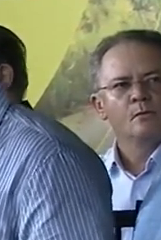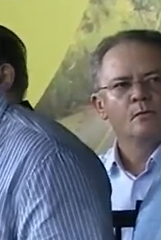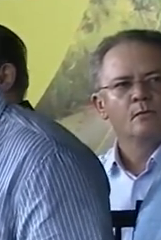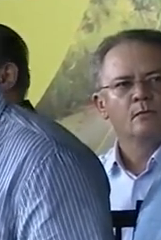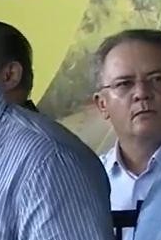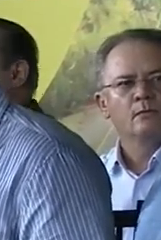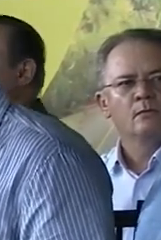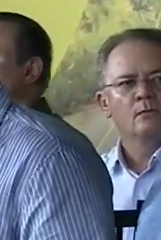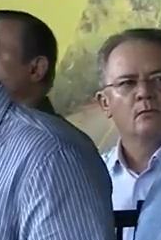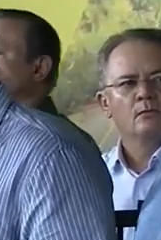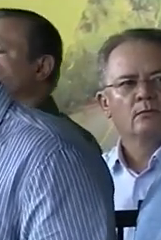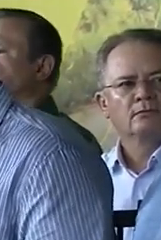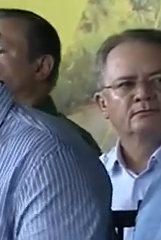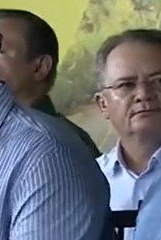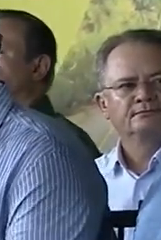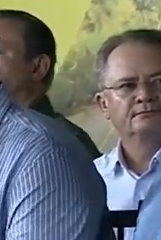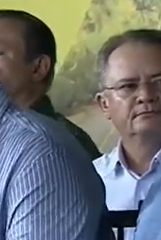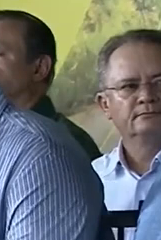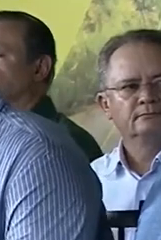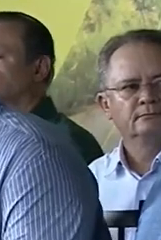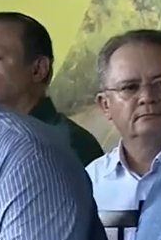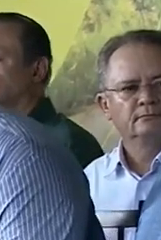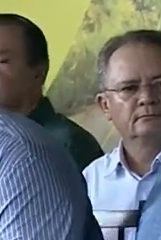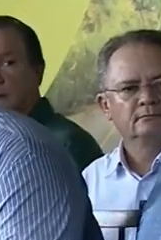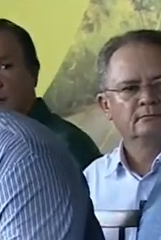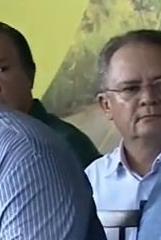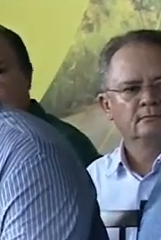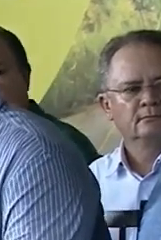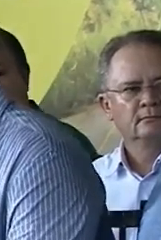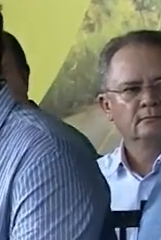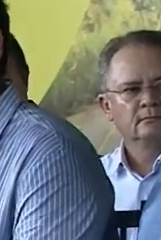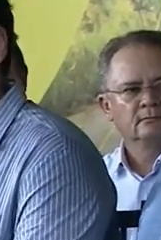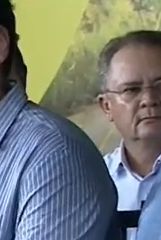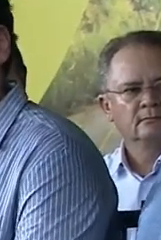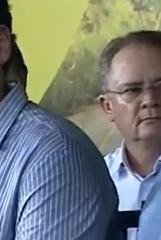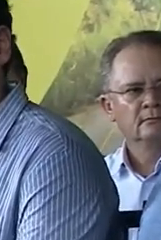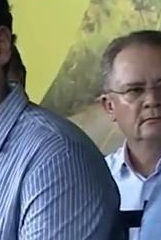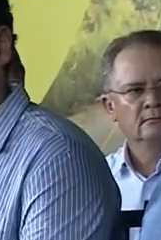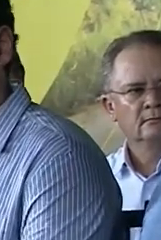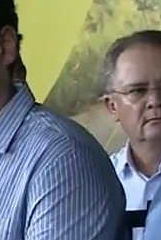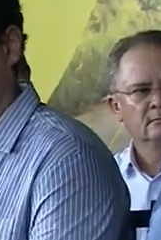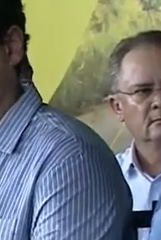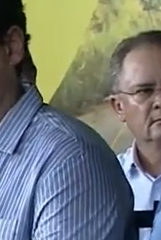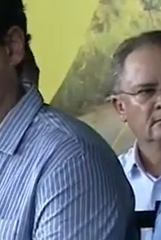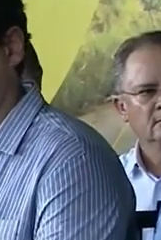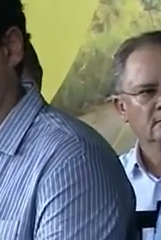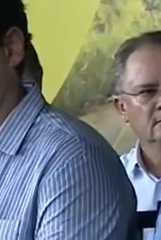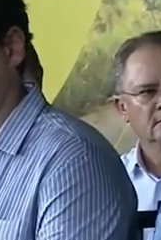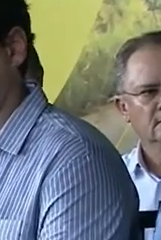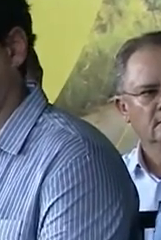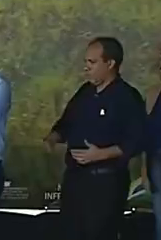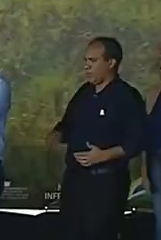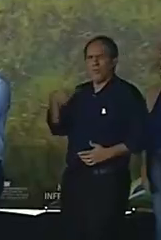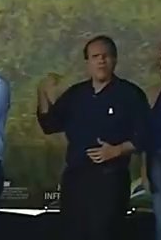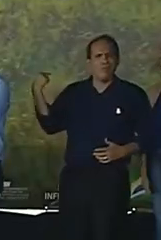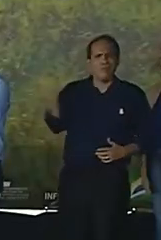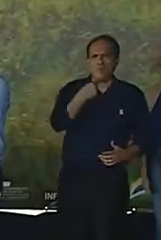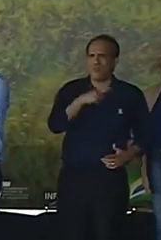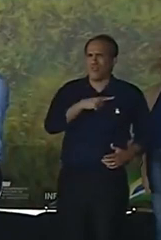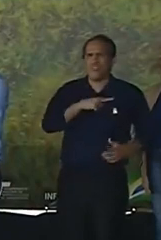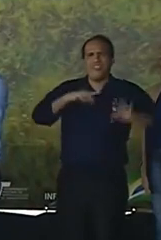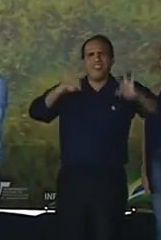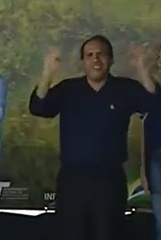deputados, senadores e todos os senhores e senhoras aqui presentes. Presidente, com muita alegria, todos nós estamos aqui